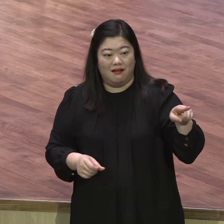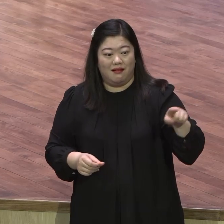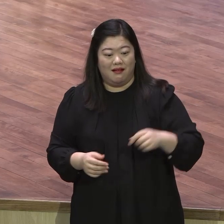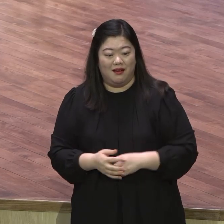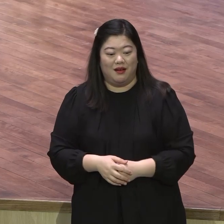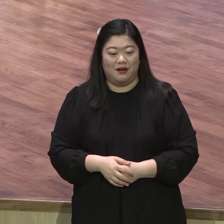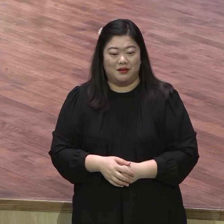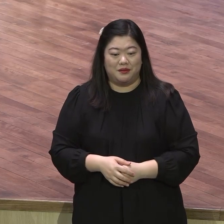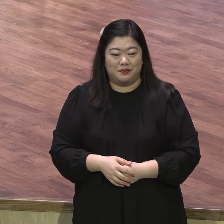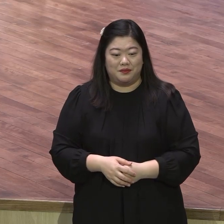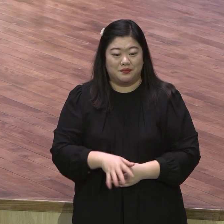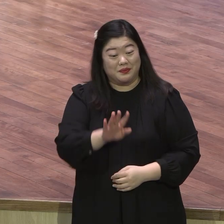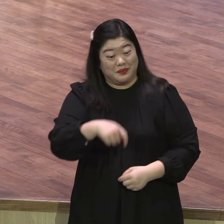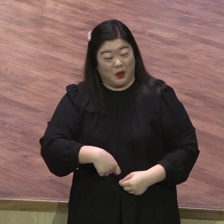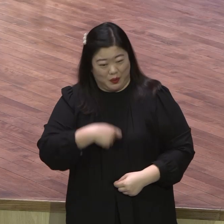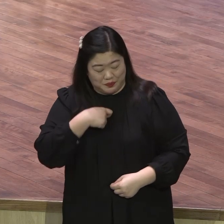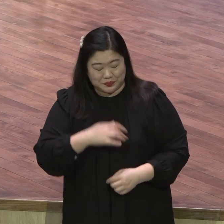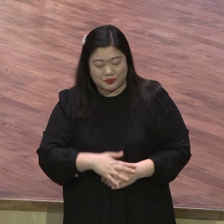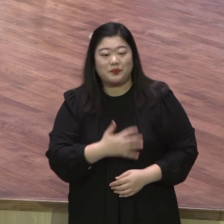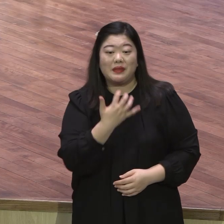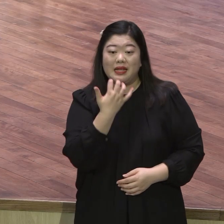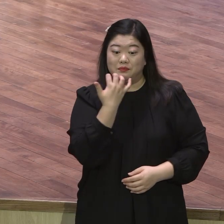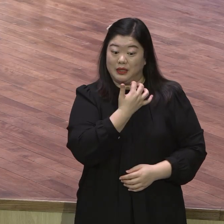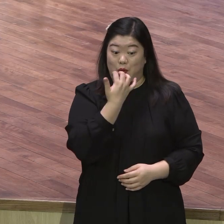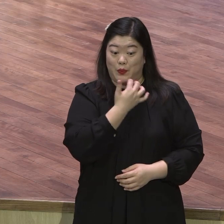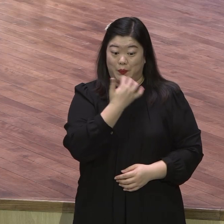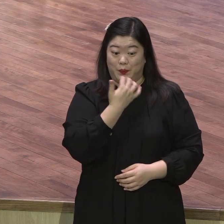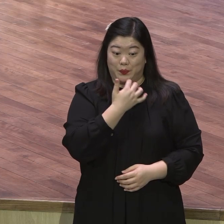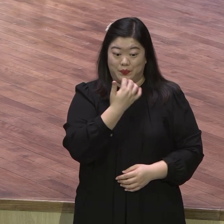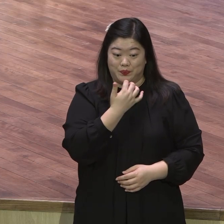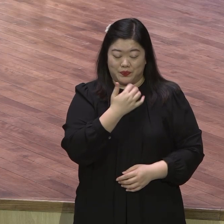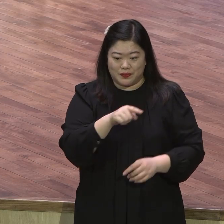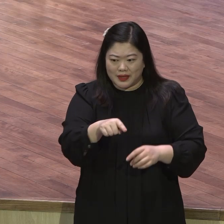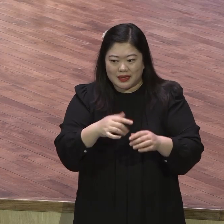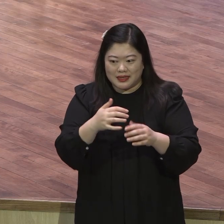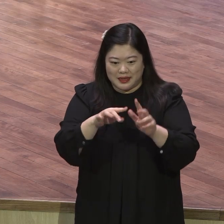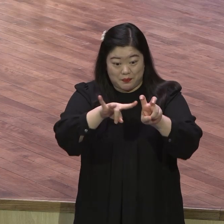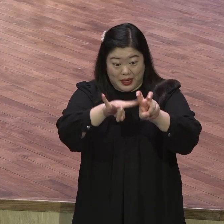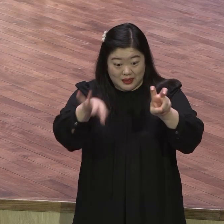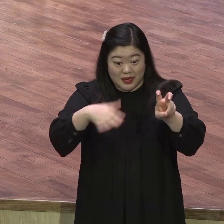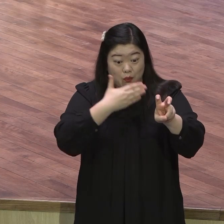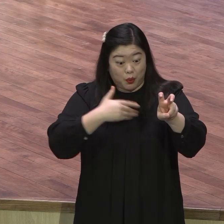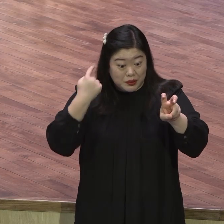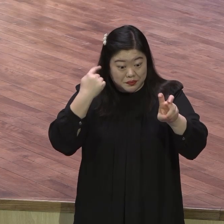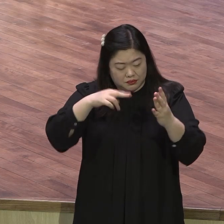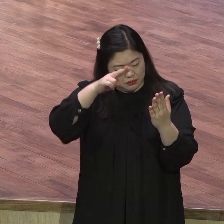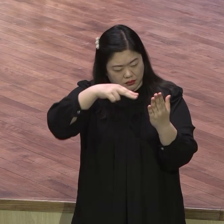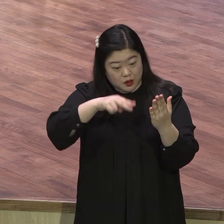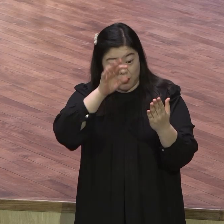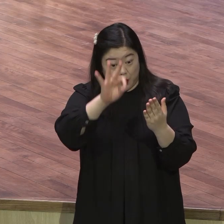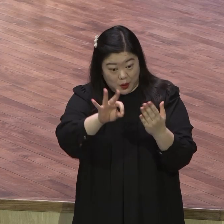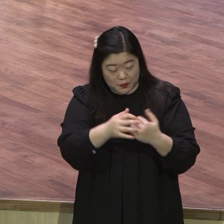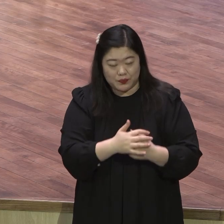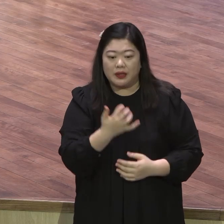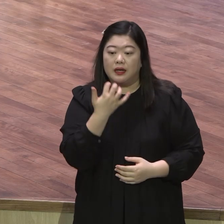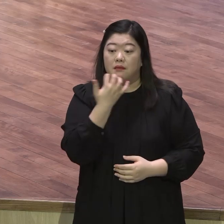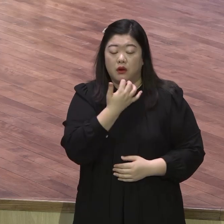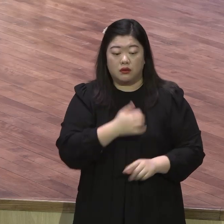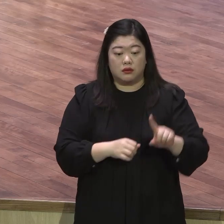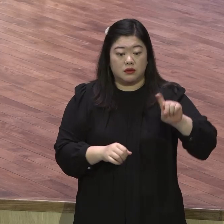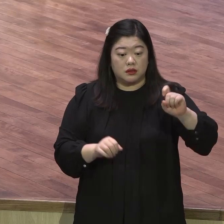사실 베드로는 본문에 이 앞에 나와 있듯이 놀라운